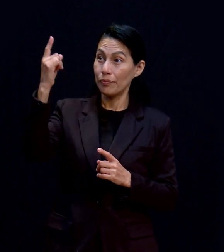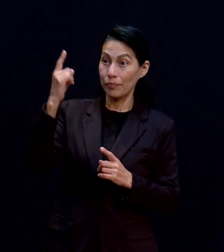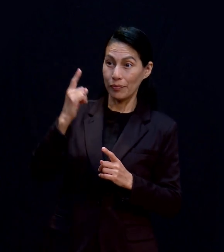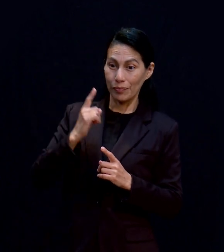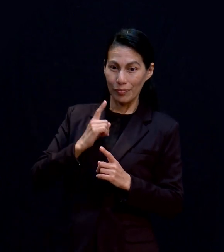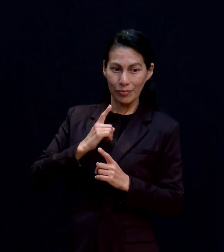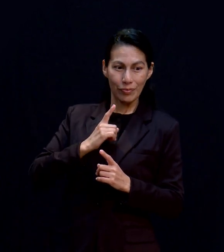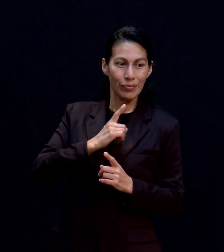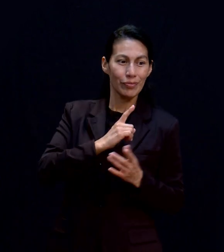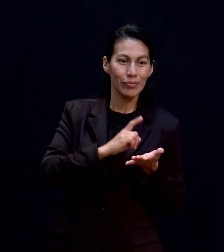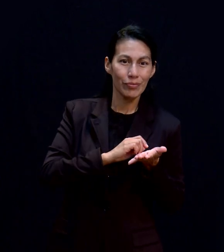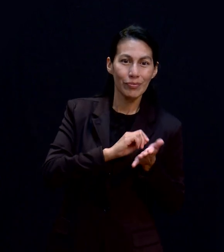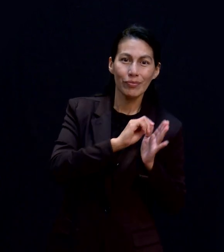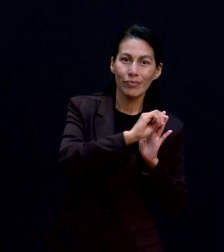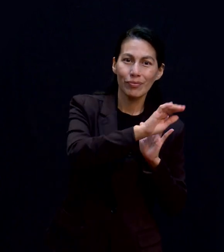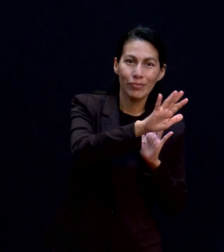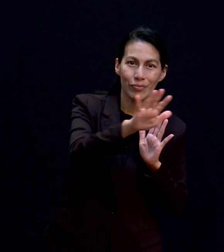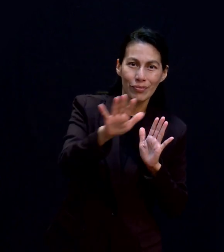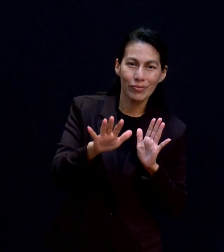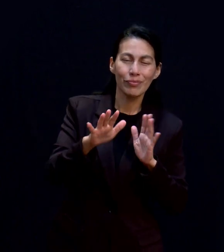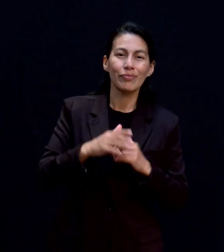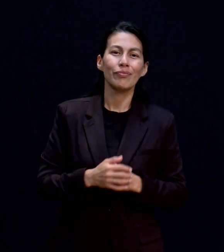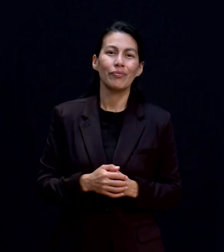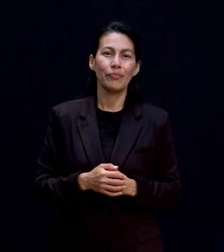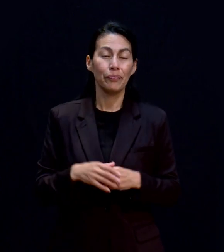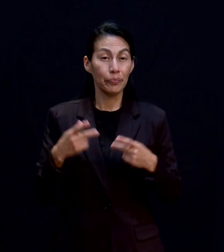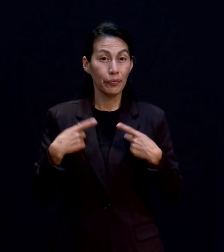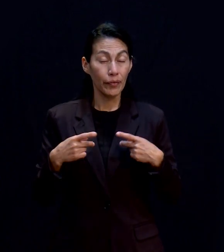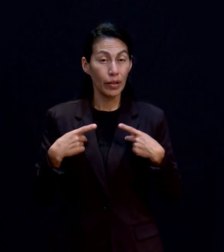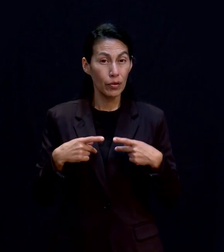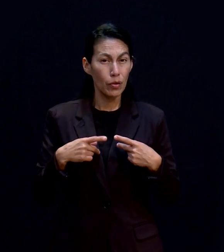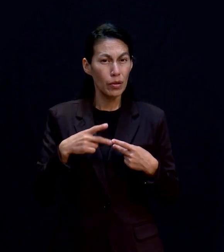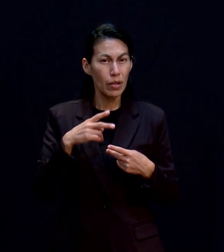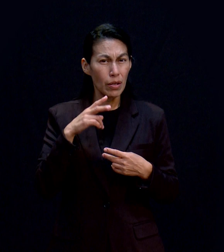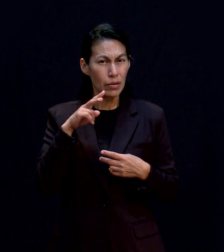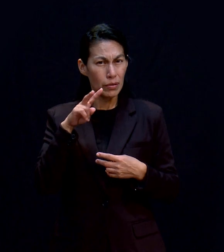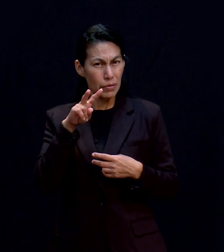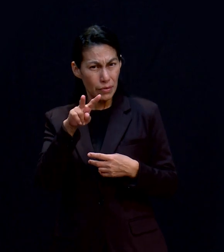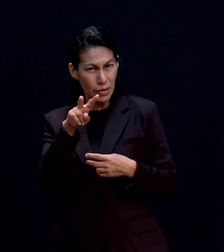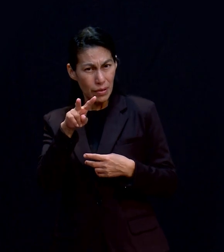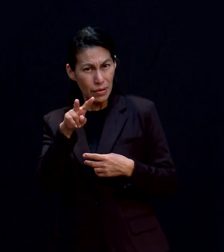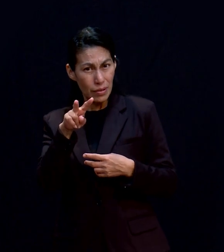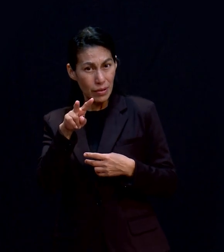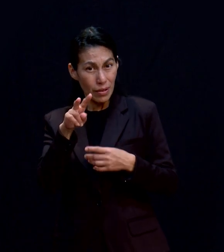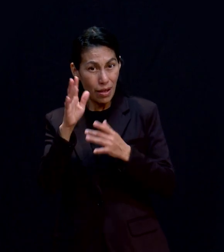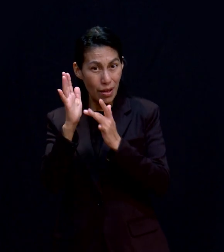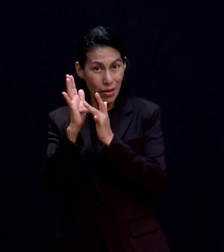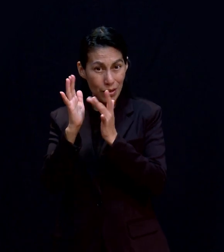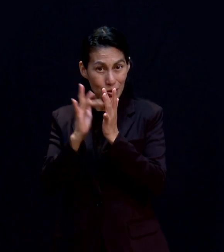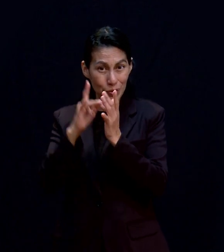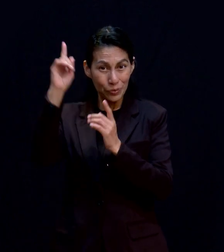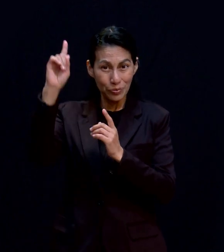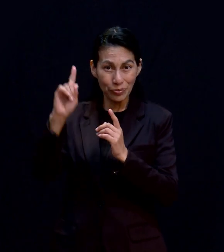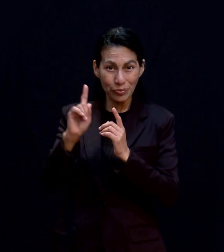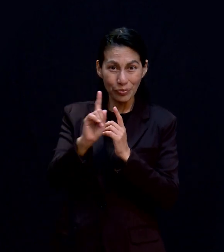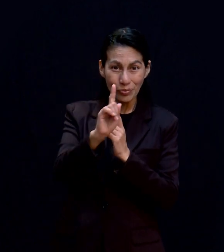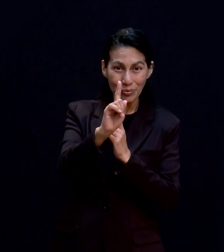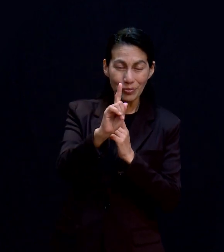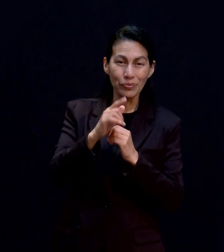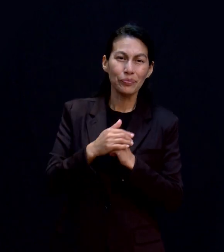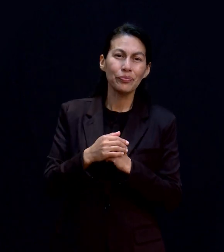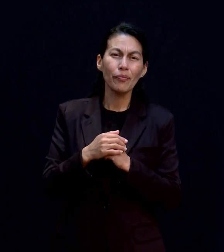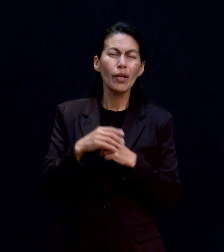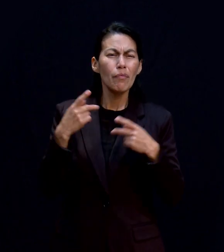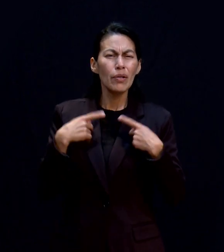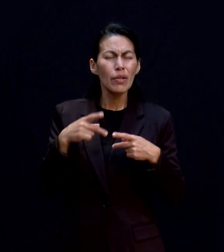nombre de dios para que vean las buenas obras que tú haces que tú dices